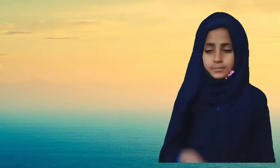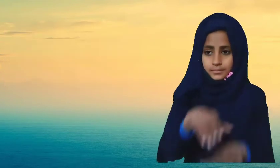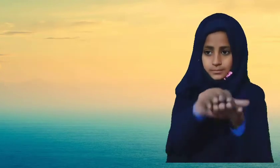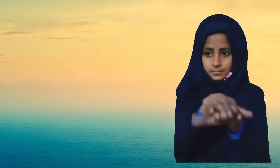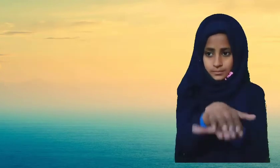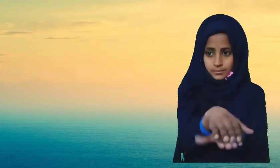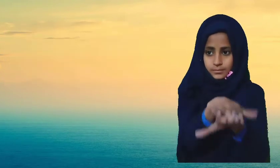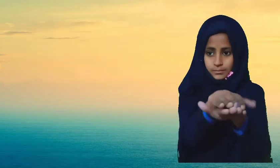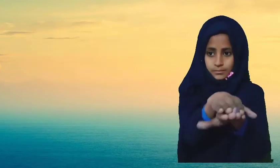मछली,